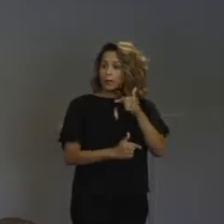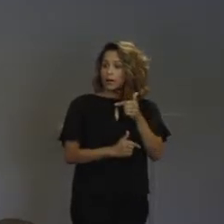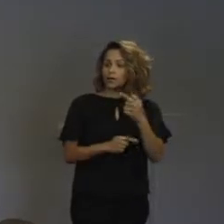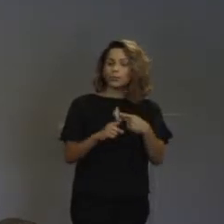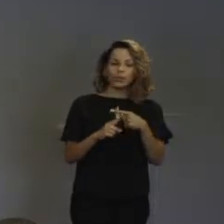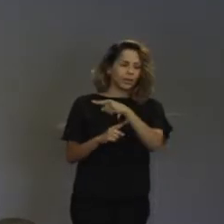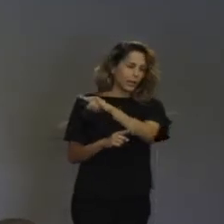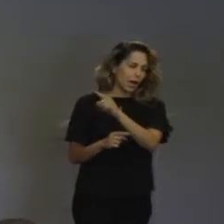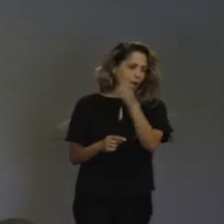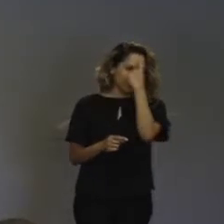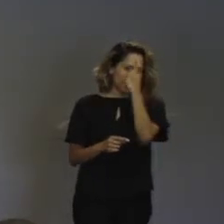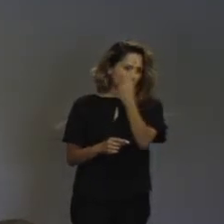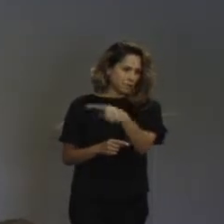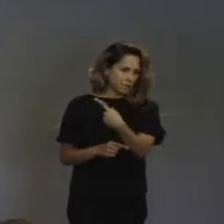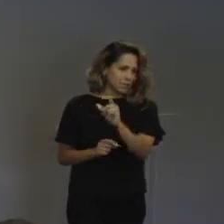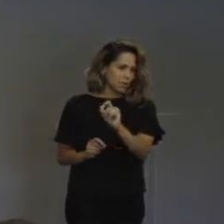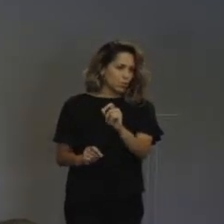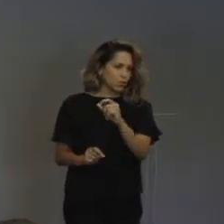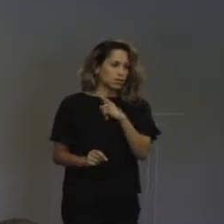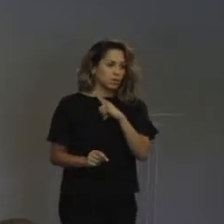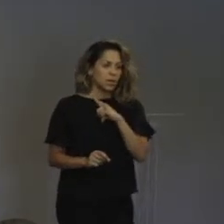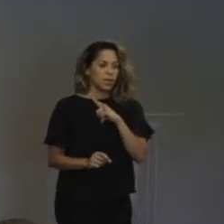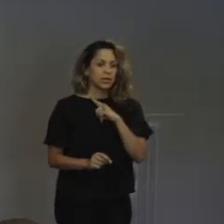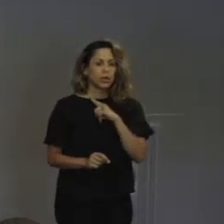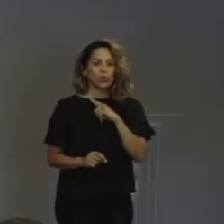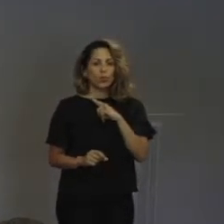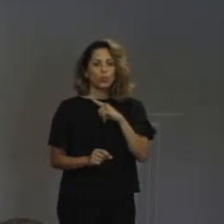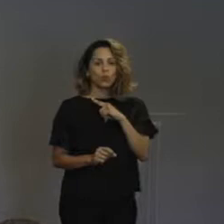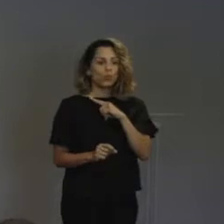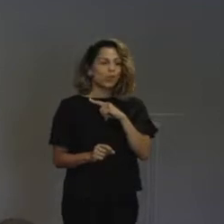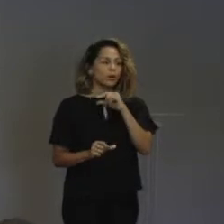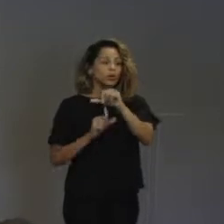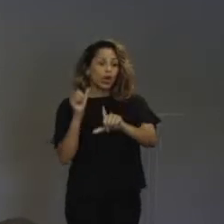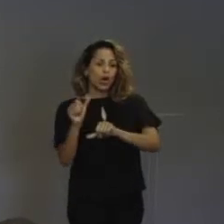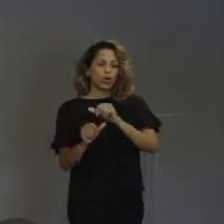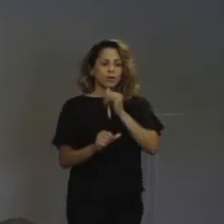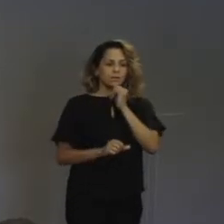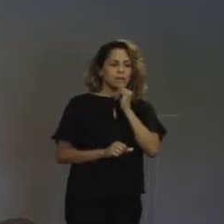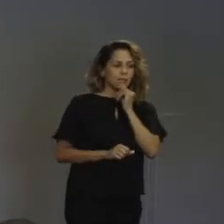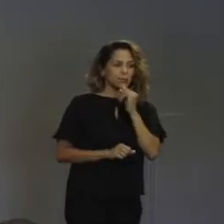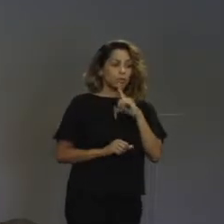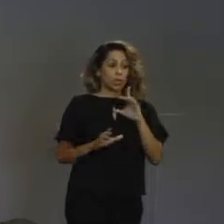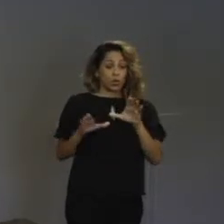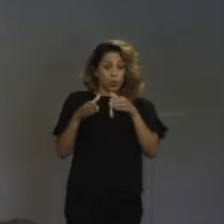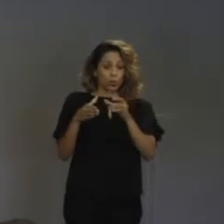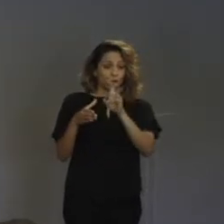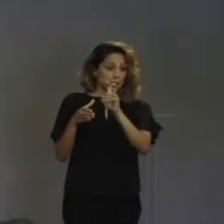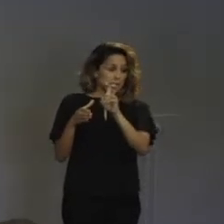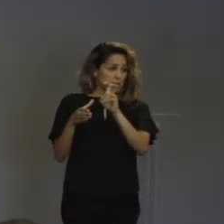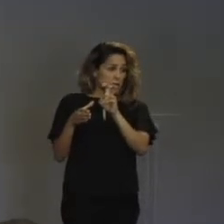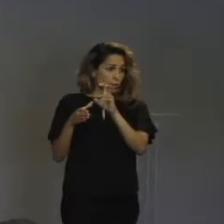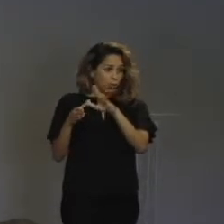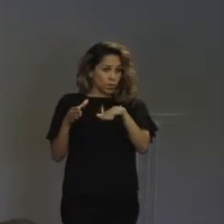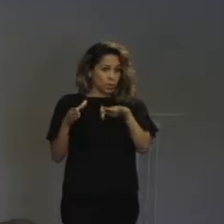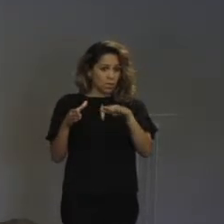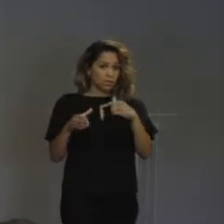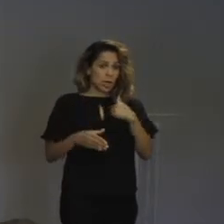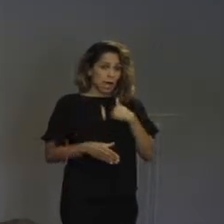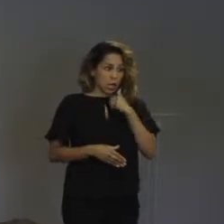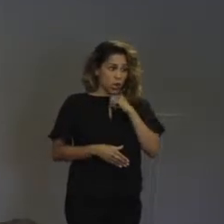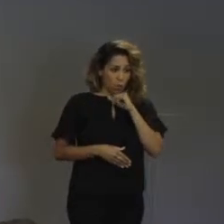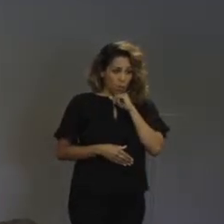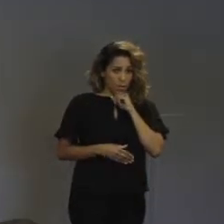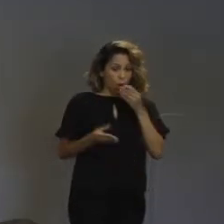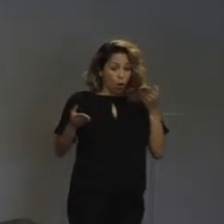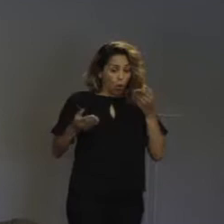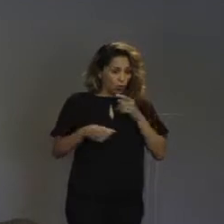rodízio entre quem leva as crianças. Então, se tem um grupo de 5 crianças, minha filha está lá, na segunda-feira eu levo, na terça o outro, quarta, quinta e assim